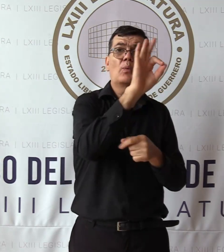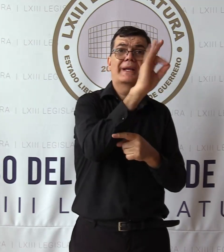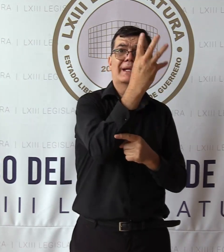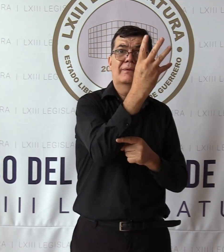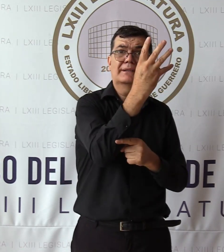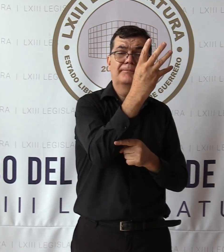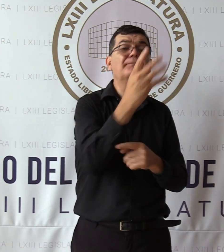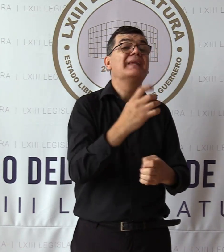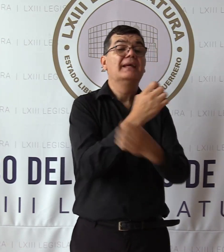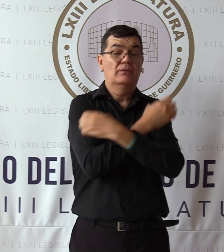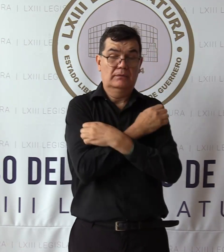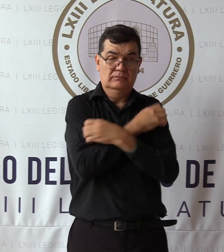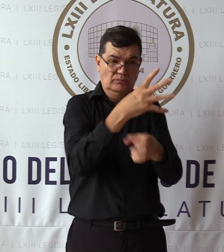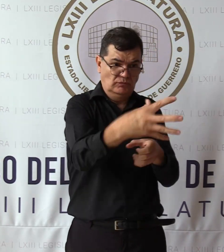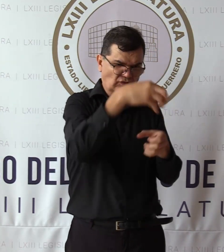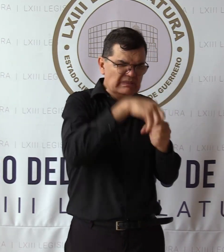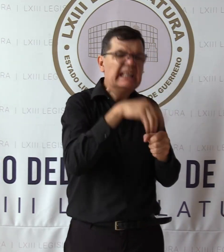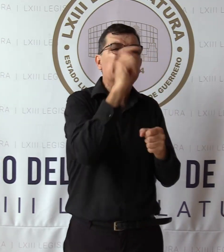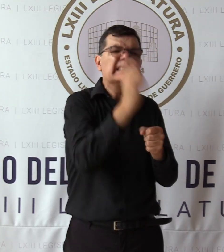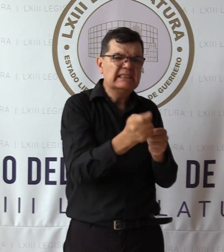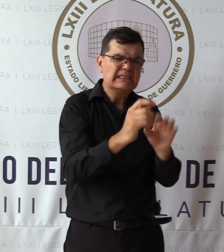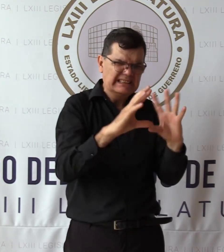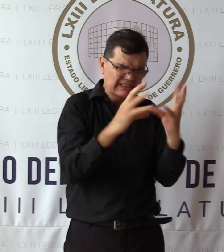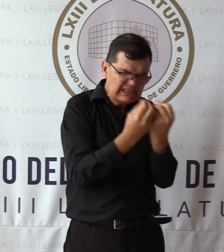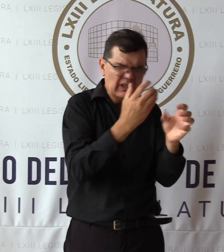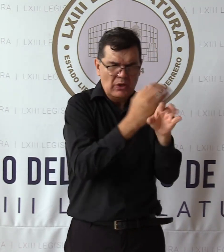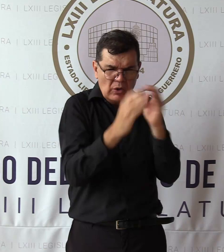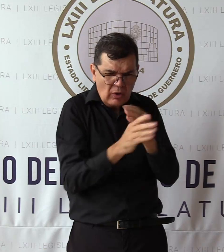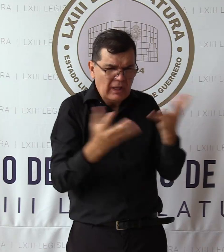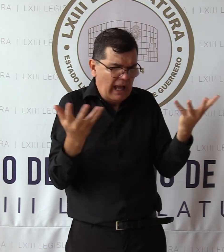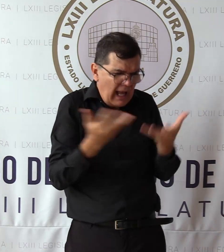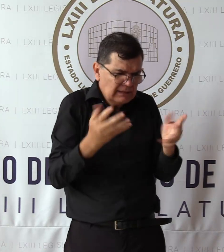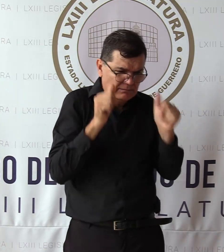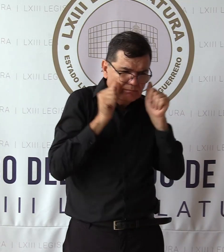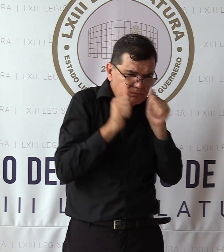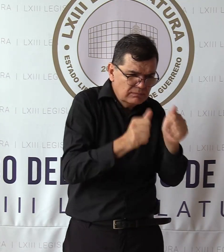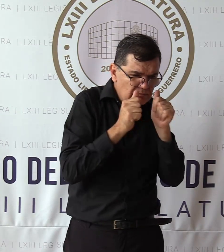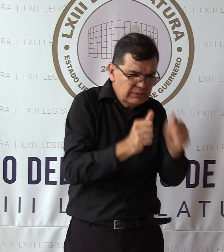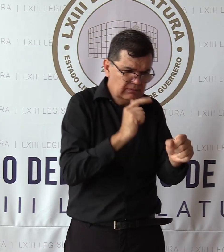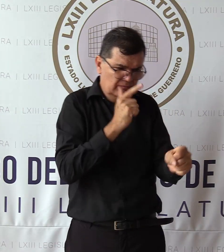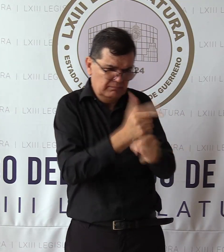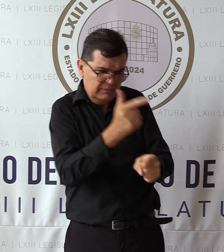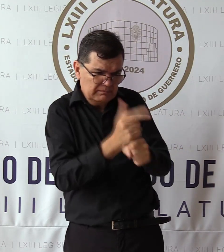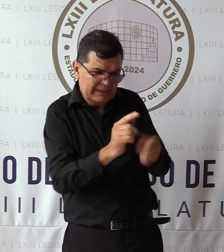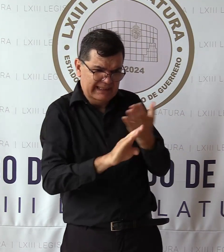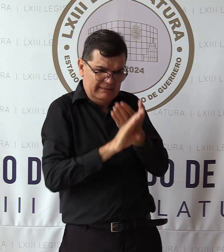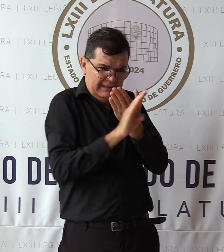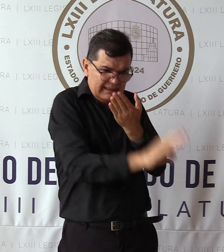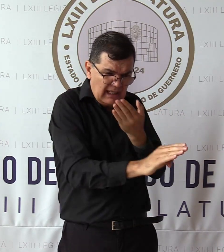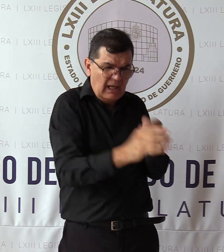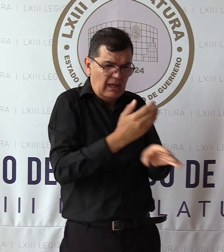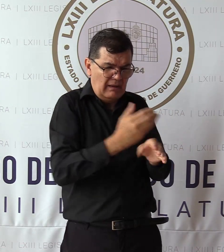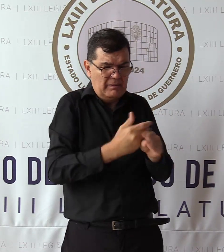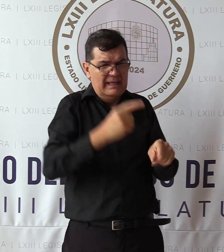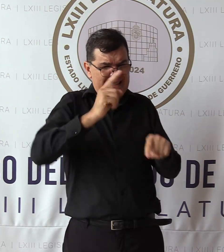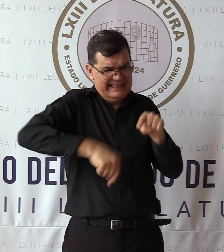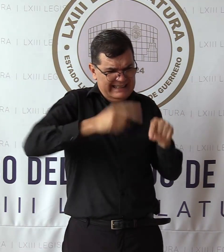educación inclusiva se refiere al conjunto de acciones orientadas a identificar, prevenir y eliminar las barreras que limitan el